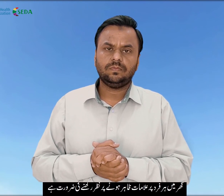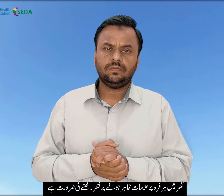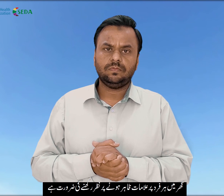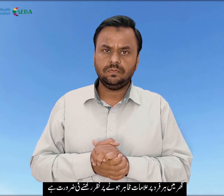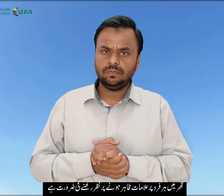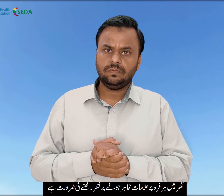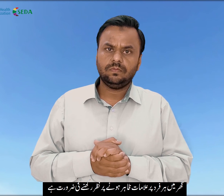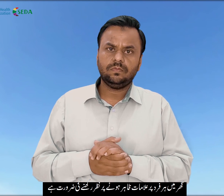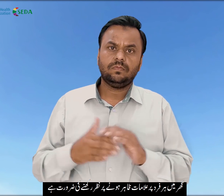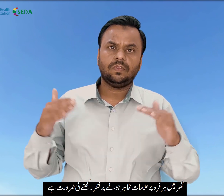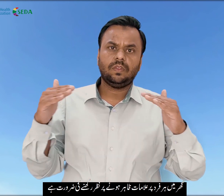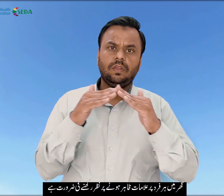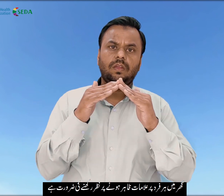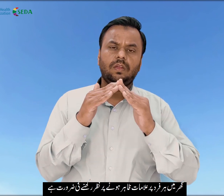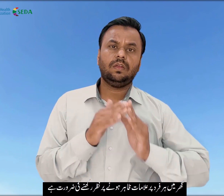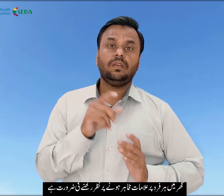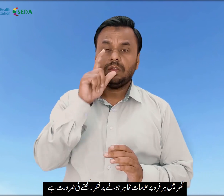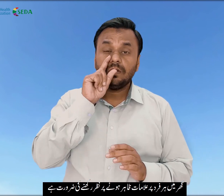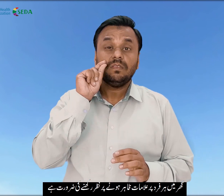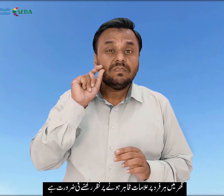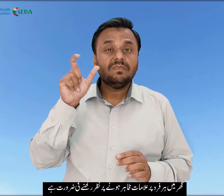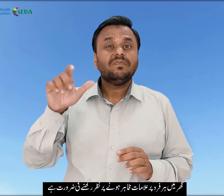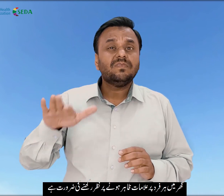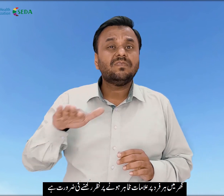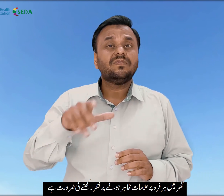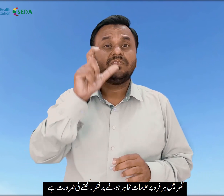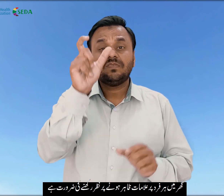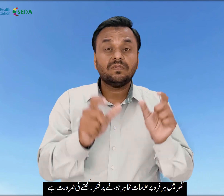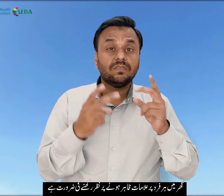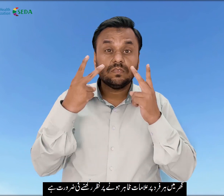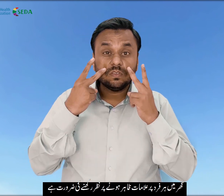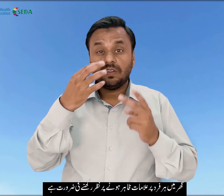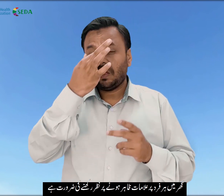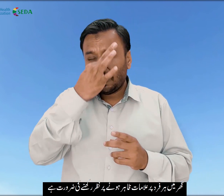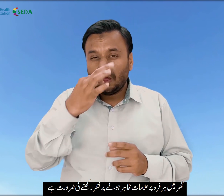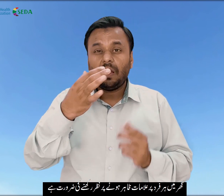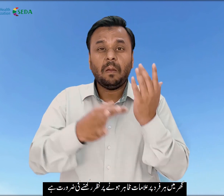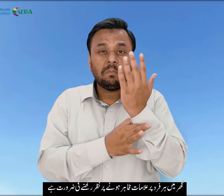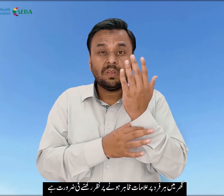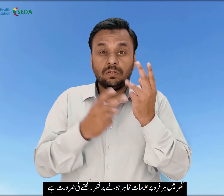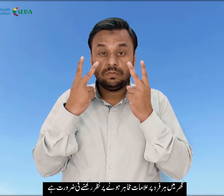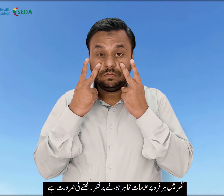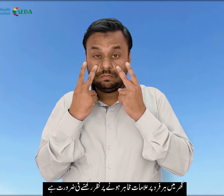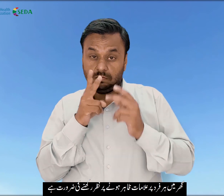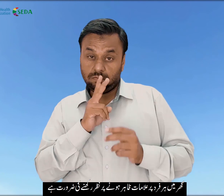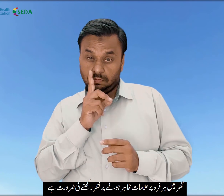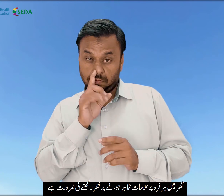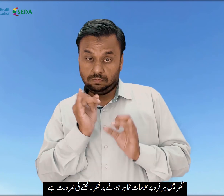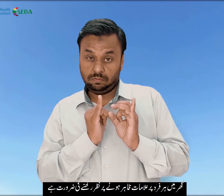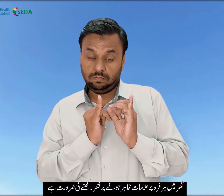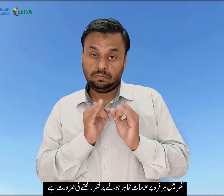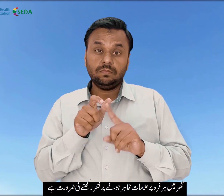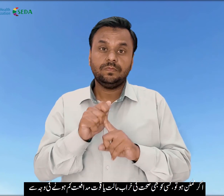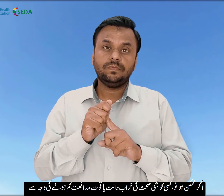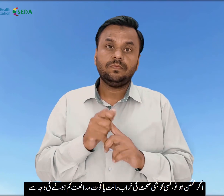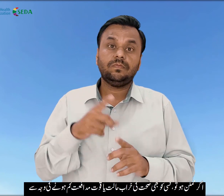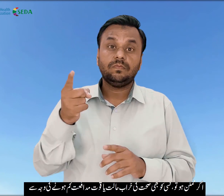گھر میں ہر فرد پر علامات ظاہر ہونے پر نظر رکھنے کی ضرورت ہے۔ اگر ممکن ہو